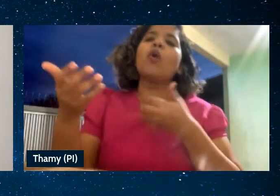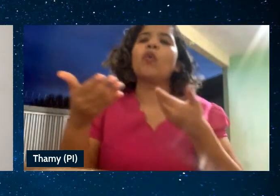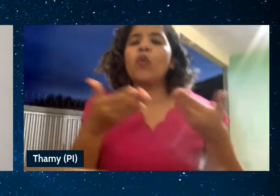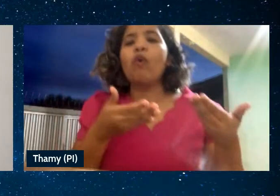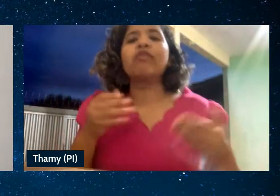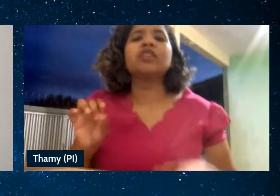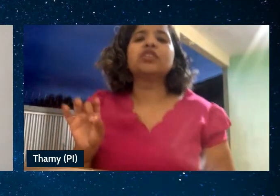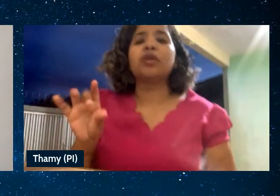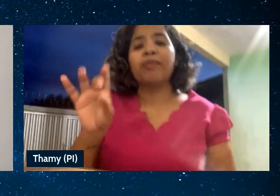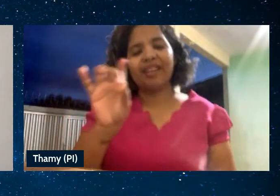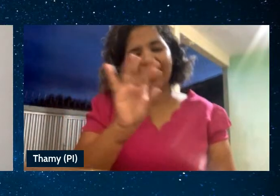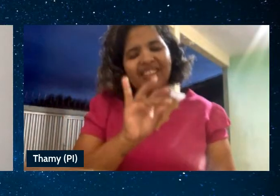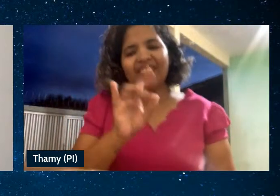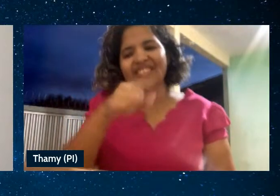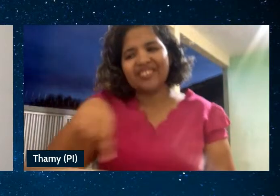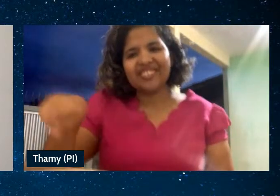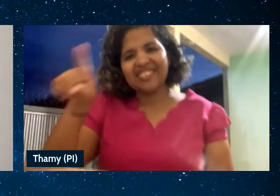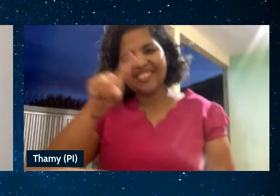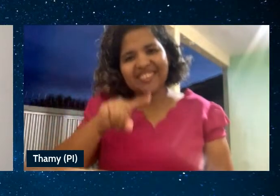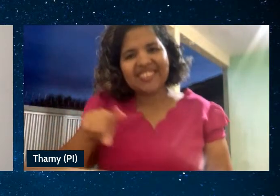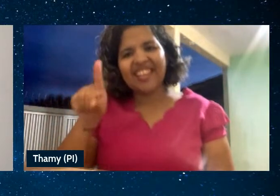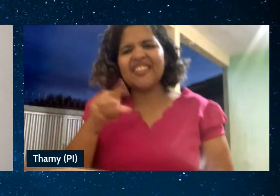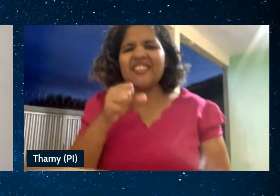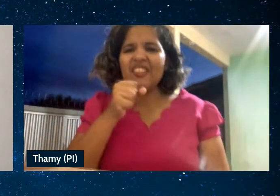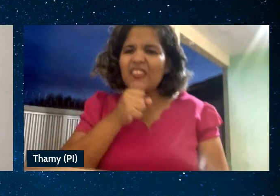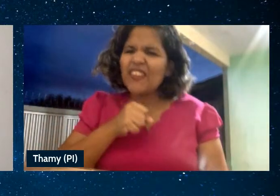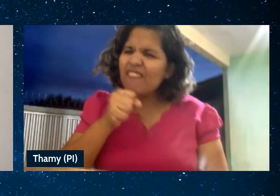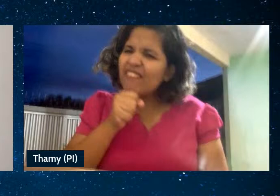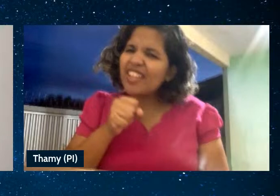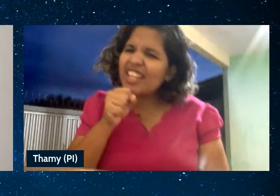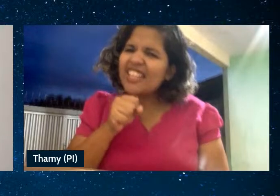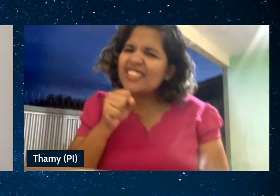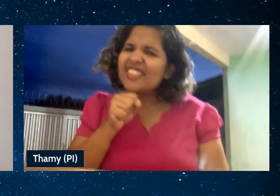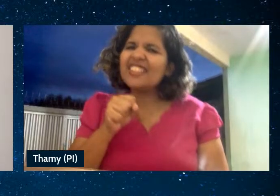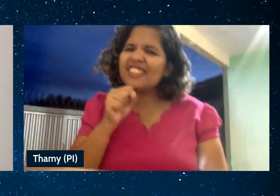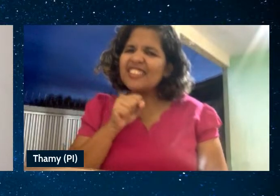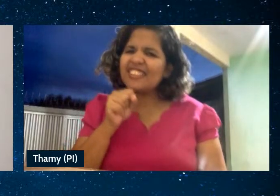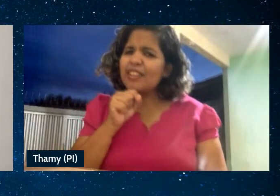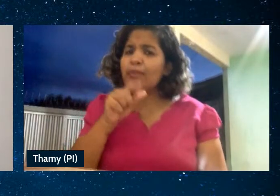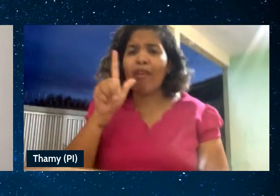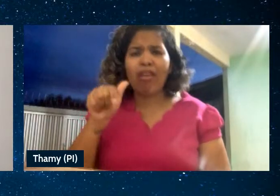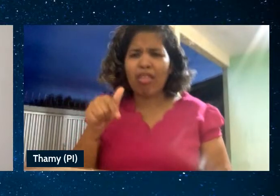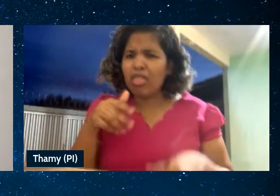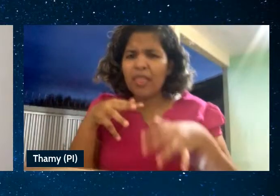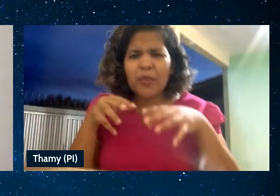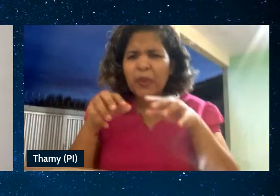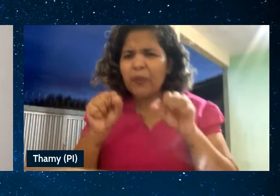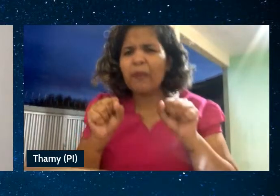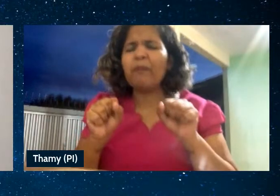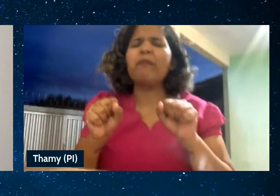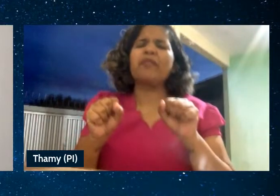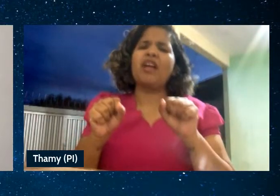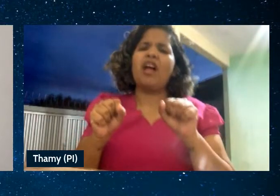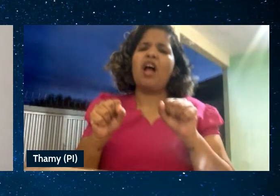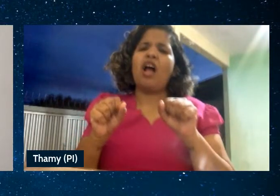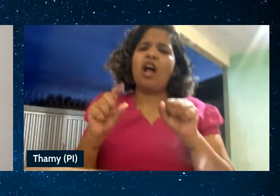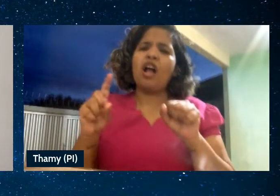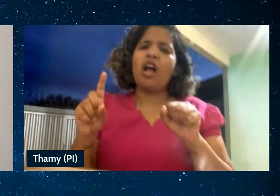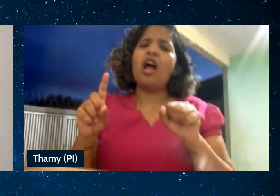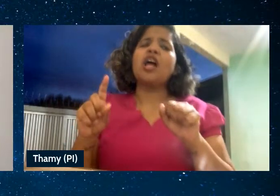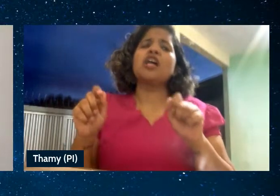cada um de nós né que está envelhecendo indubitavelmente que a gente possa se